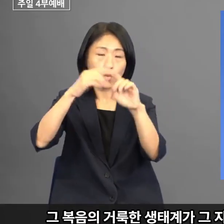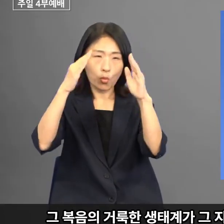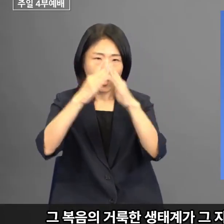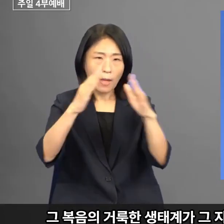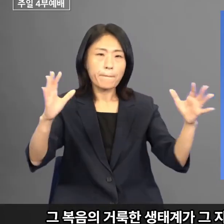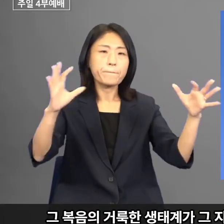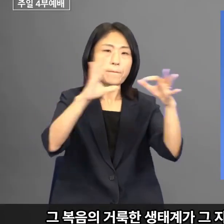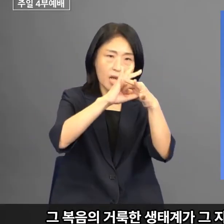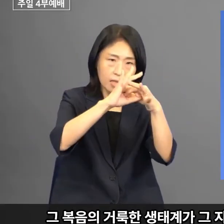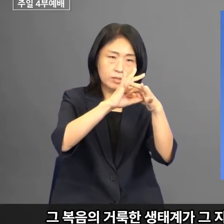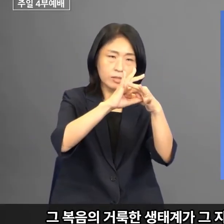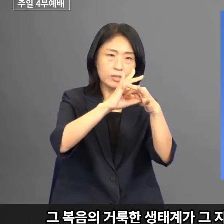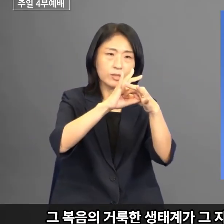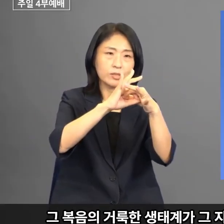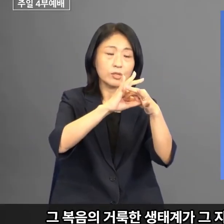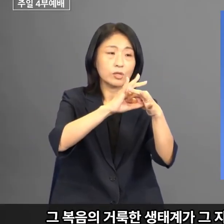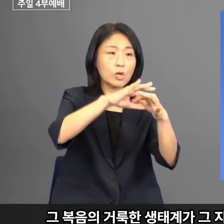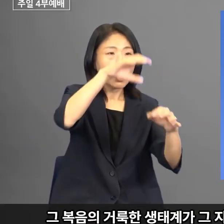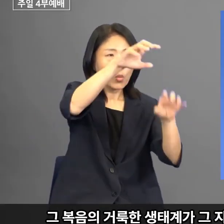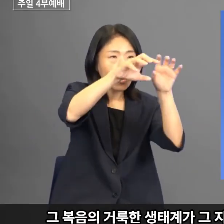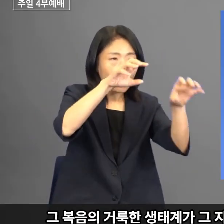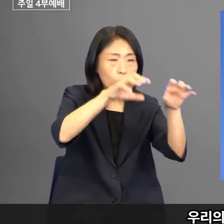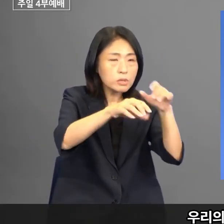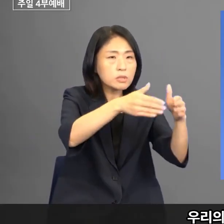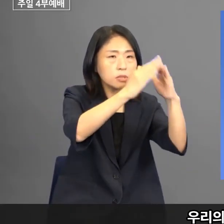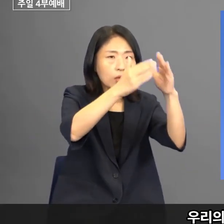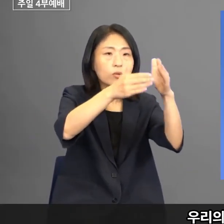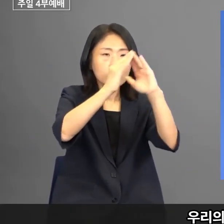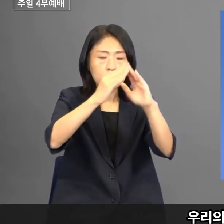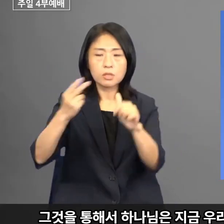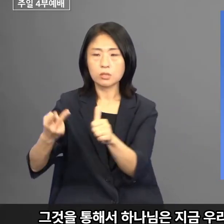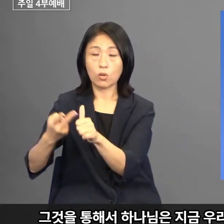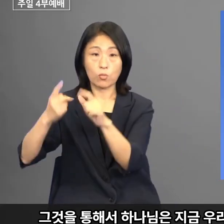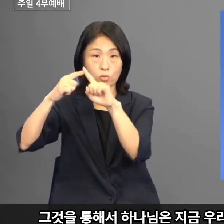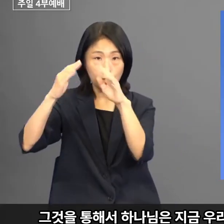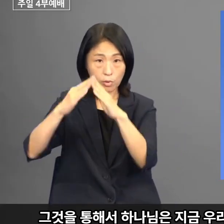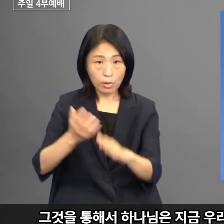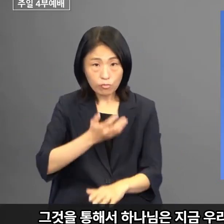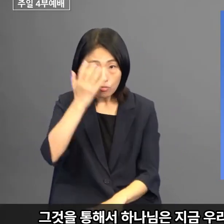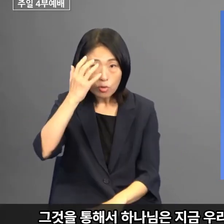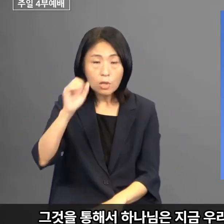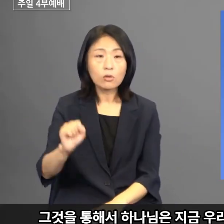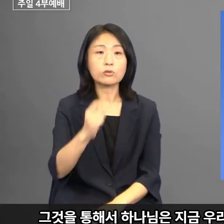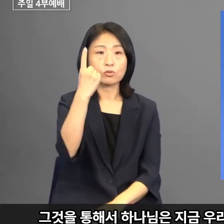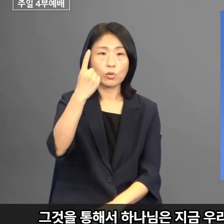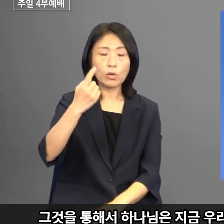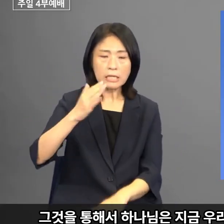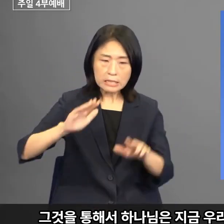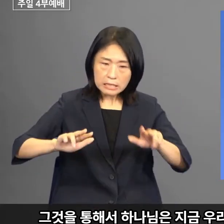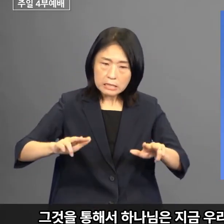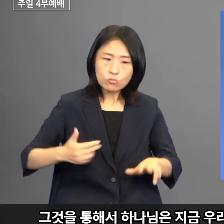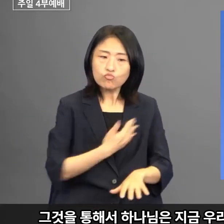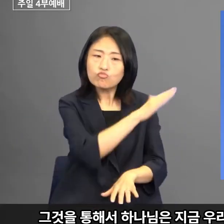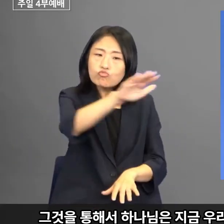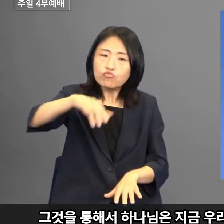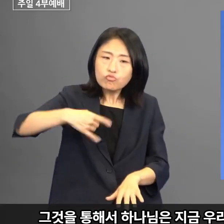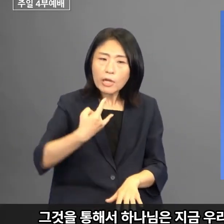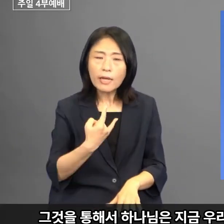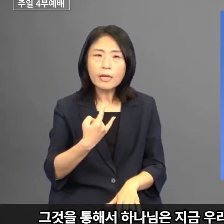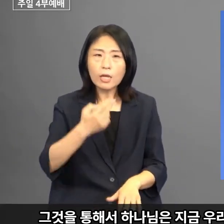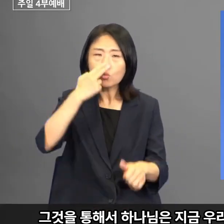복음의 거룩한 생태계가 그 지역마다 세워질 수 있도록 하는 것이 우리의 꿈이에요. 그것을 통해서 하나님은 지금 우리에게